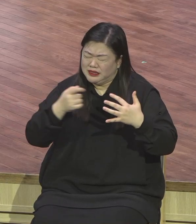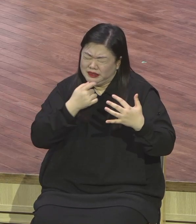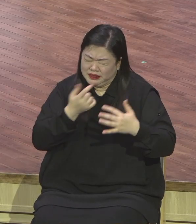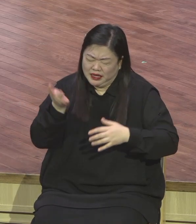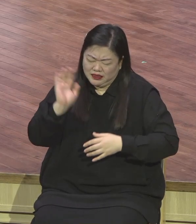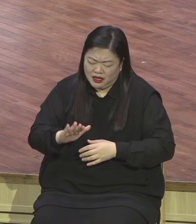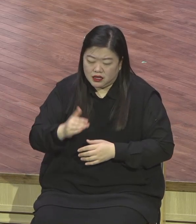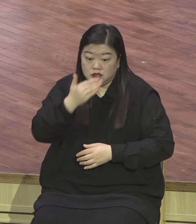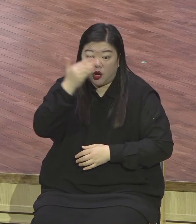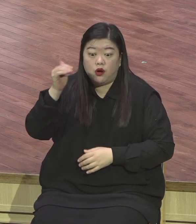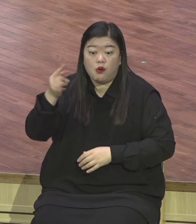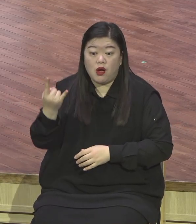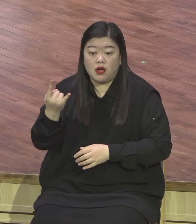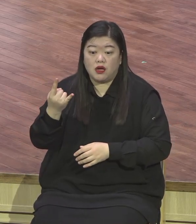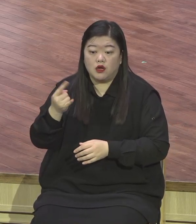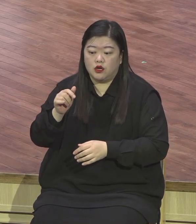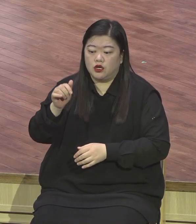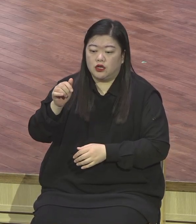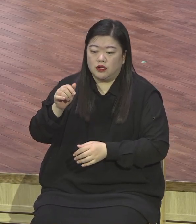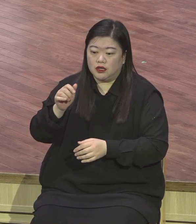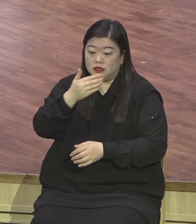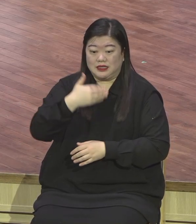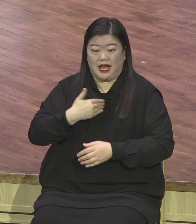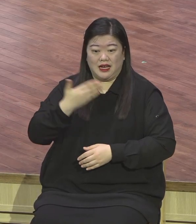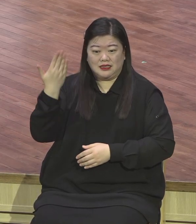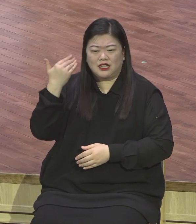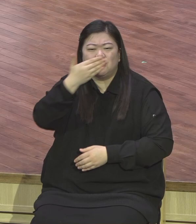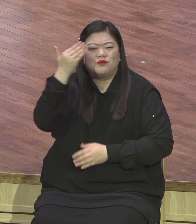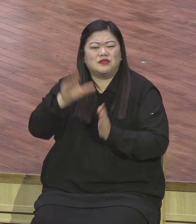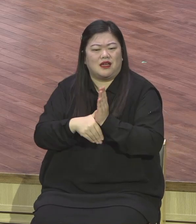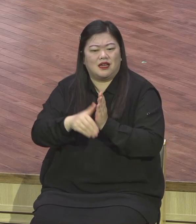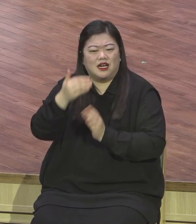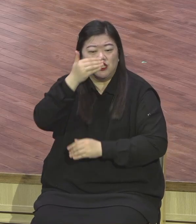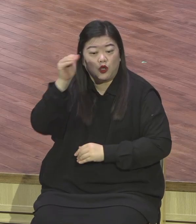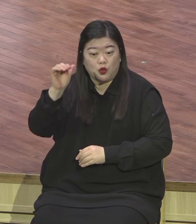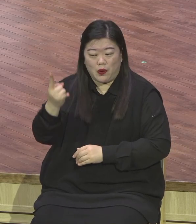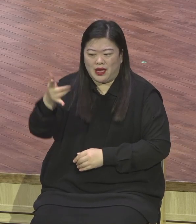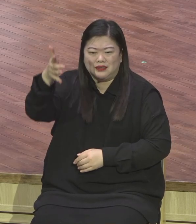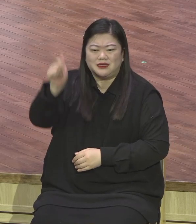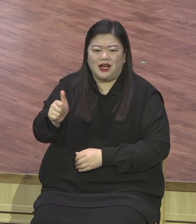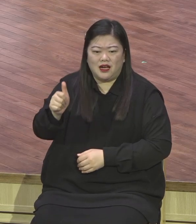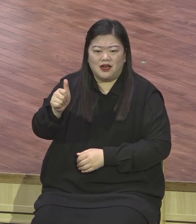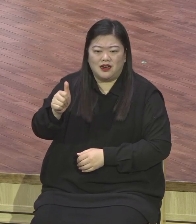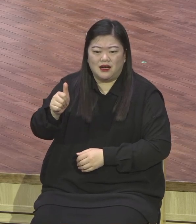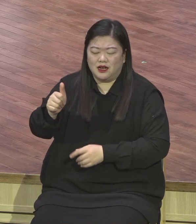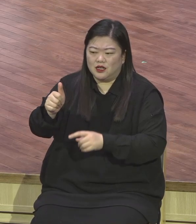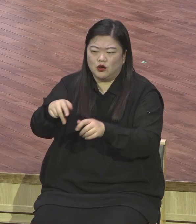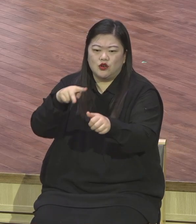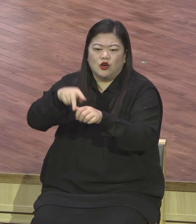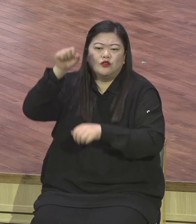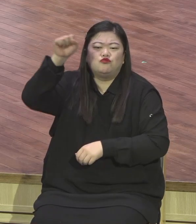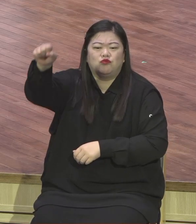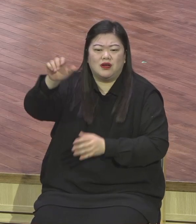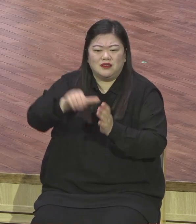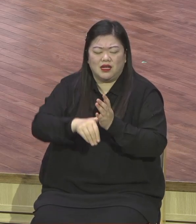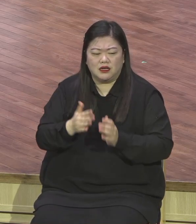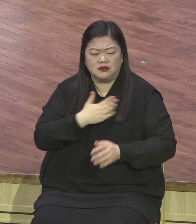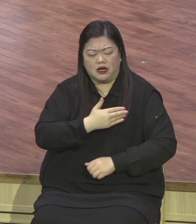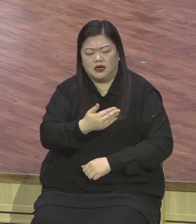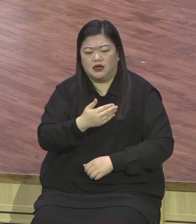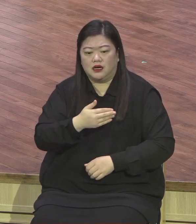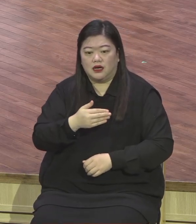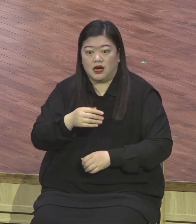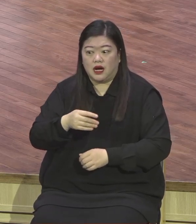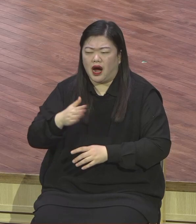청년회 회장 후보 포부 말하시니까 이 친구라고 딱 한 놈 아는 놈인데 이 친구가 내 이름을 부르는